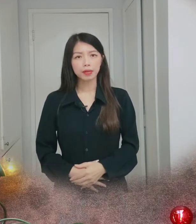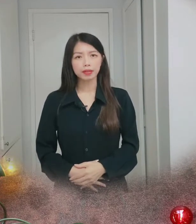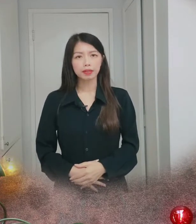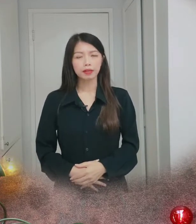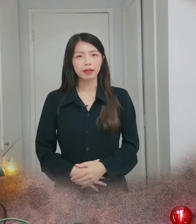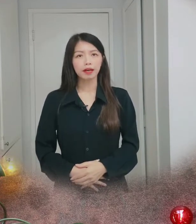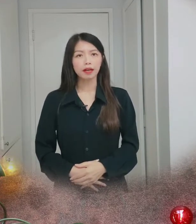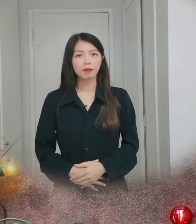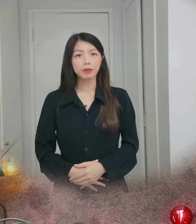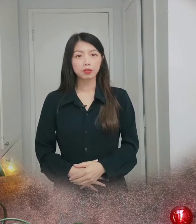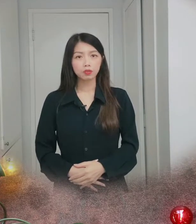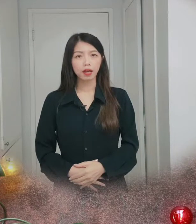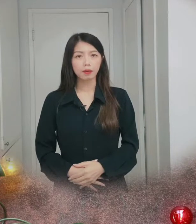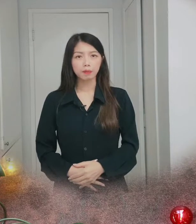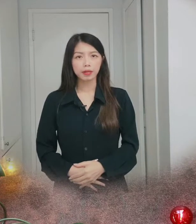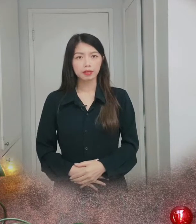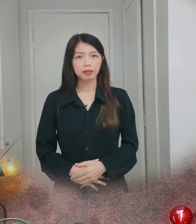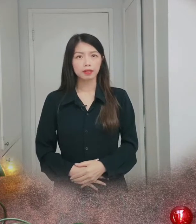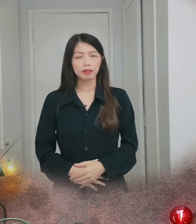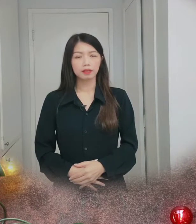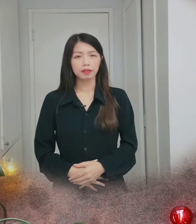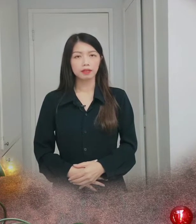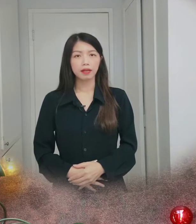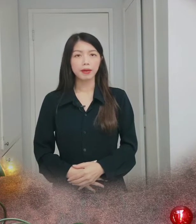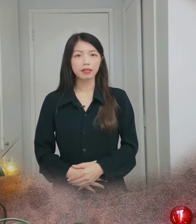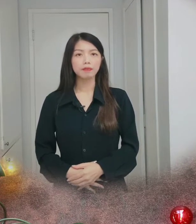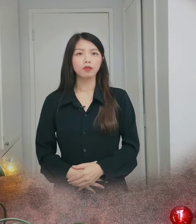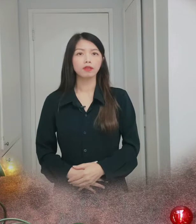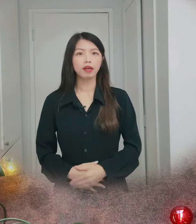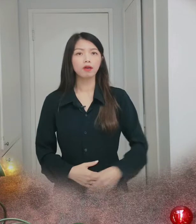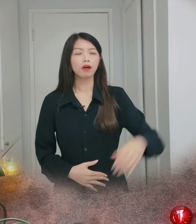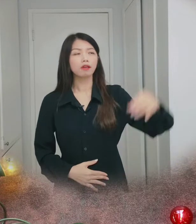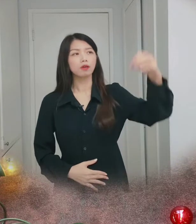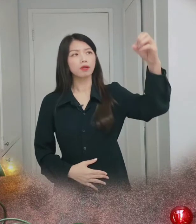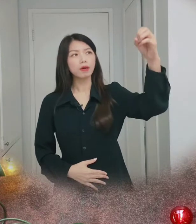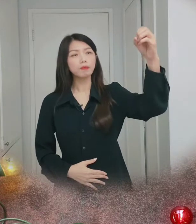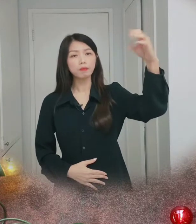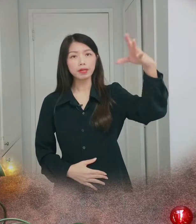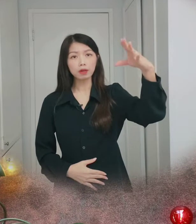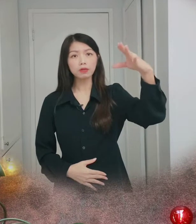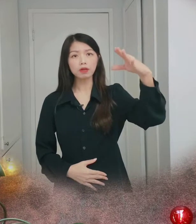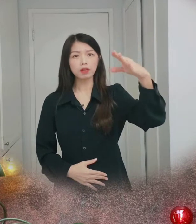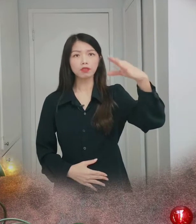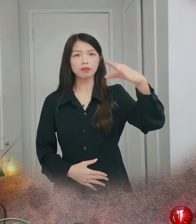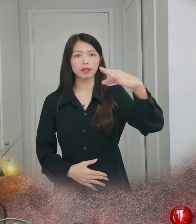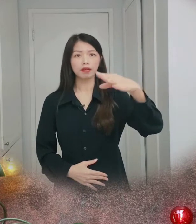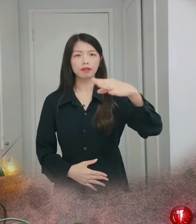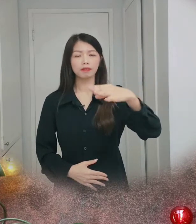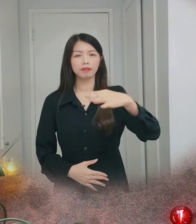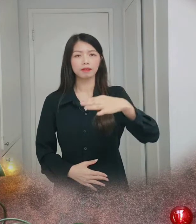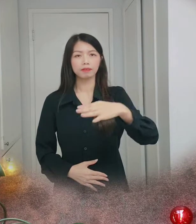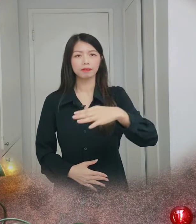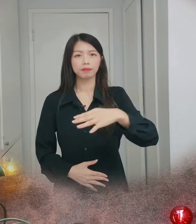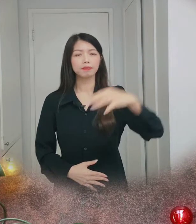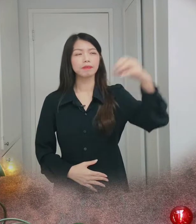비추는 빛. 아까 비추다, 빛 제가 말씀드렸는데요. 그거를 한 번만 천천히 해주시면 돼요.